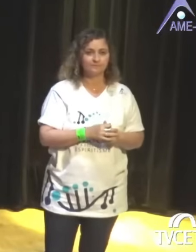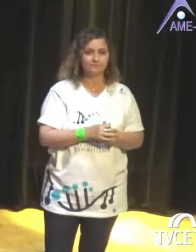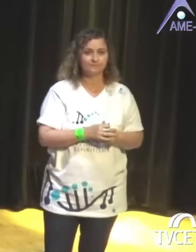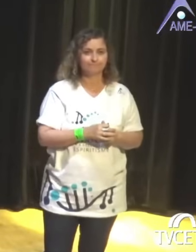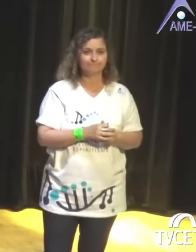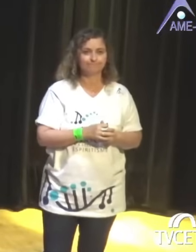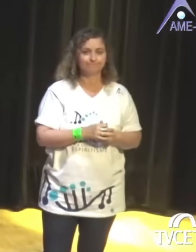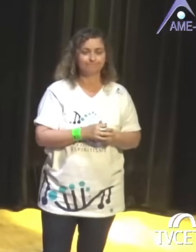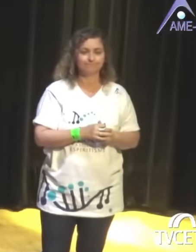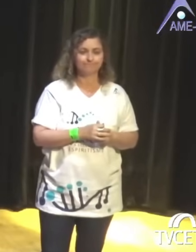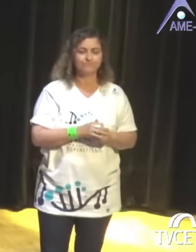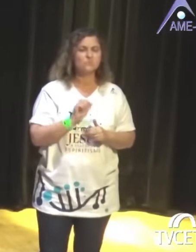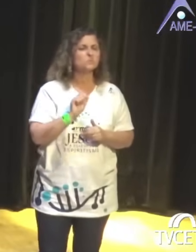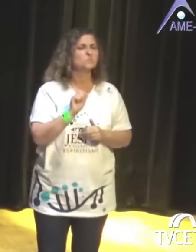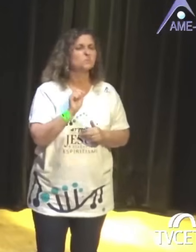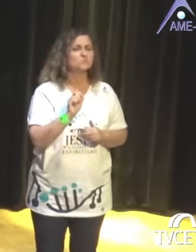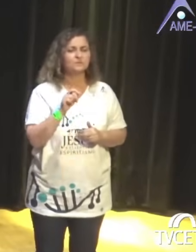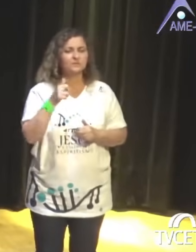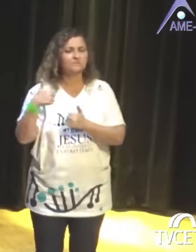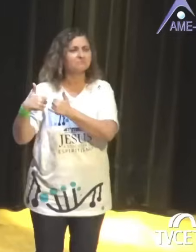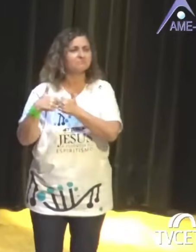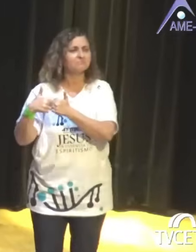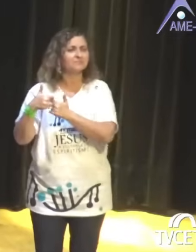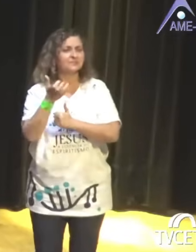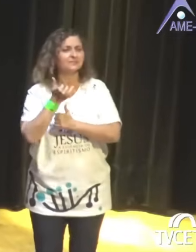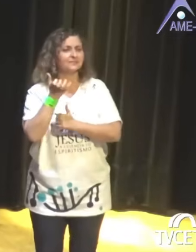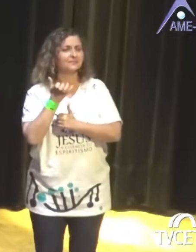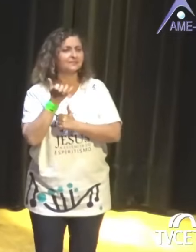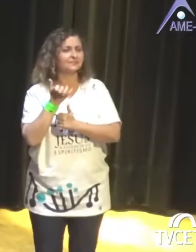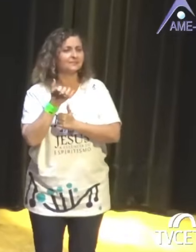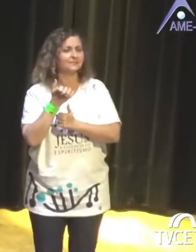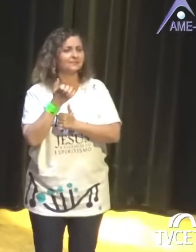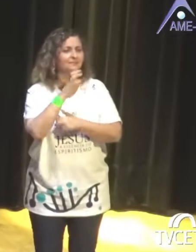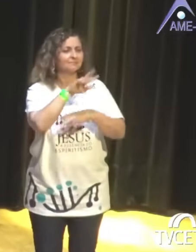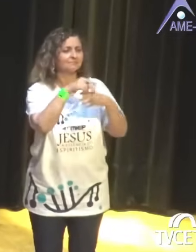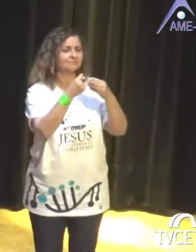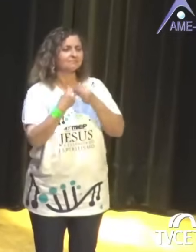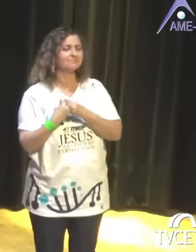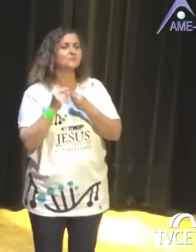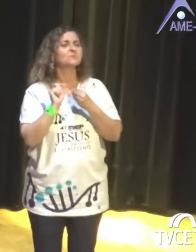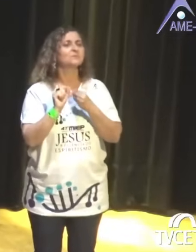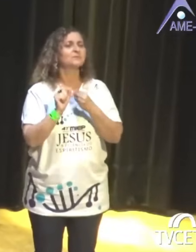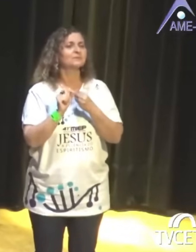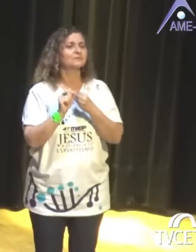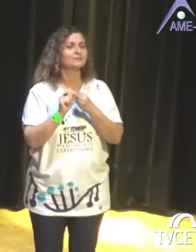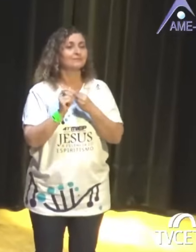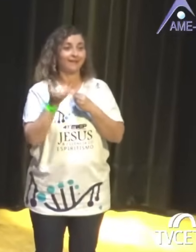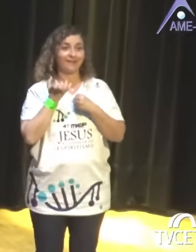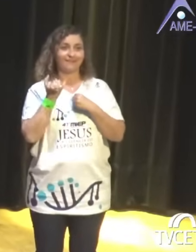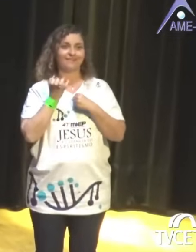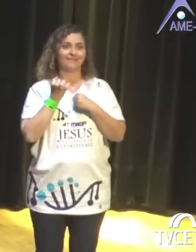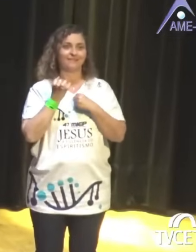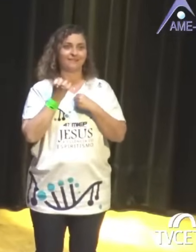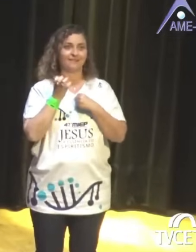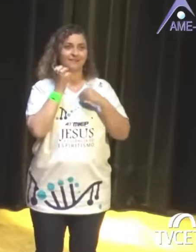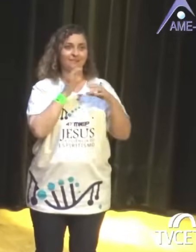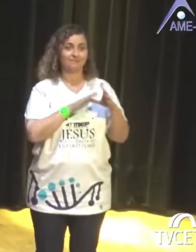que que ela quer ganhar década de 50 uma máquina de